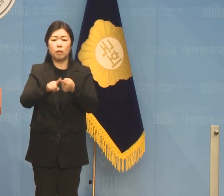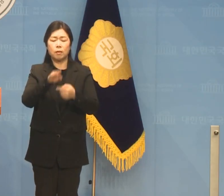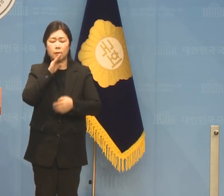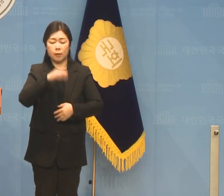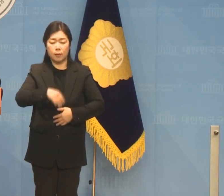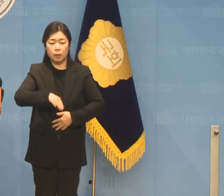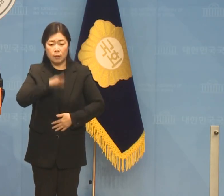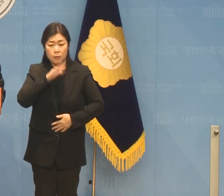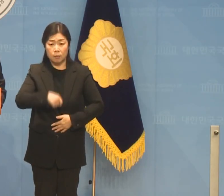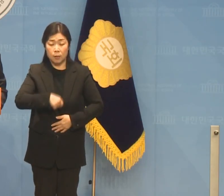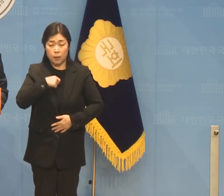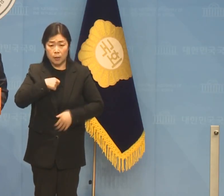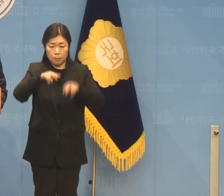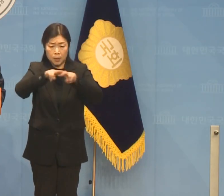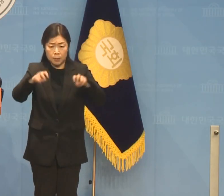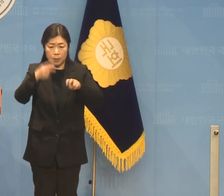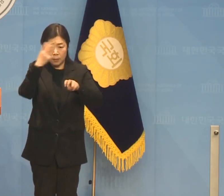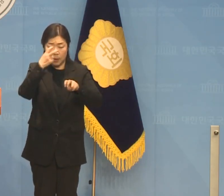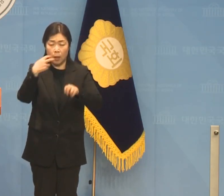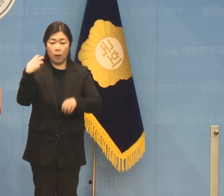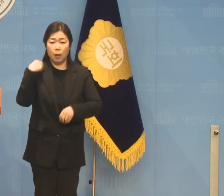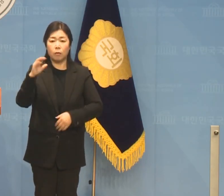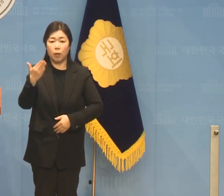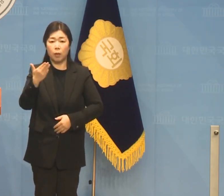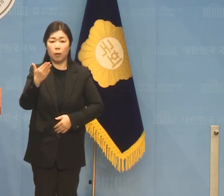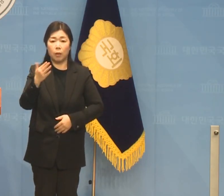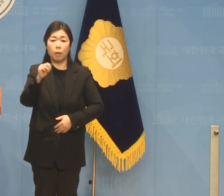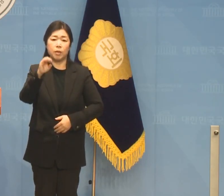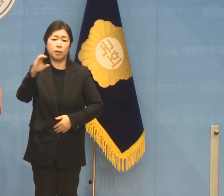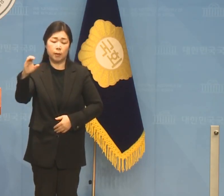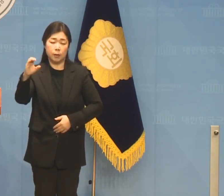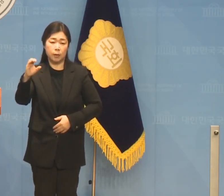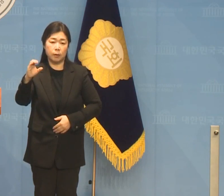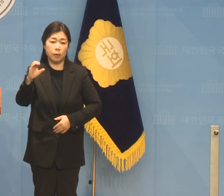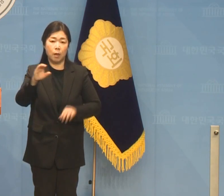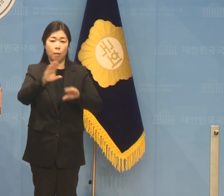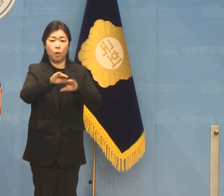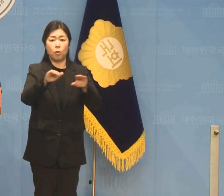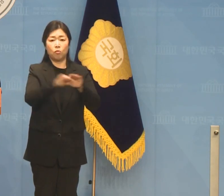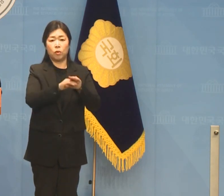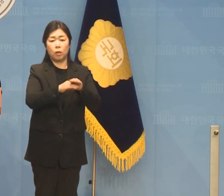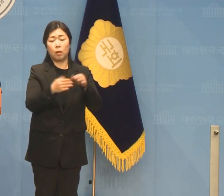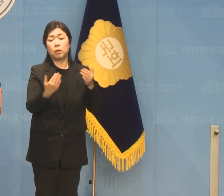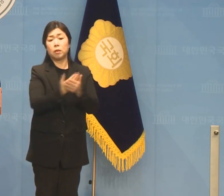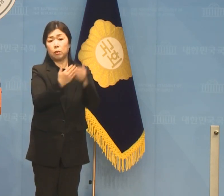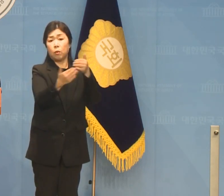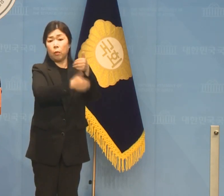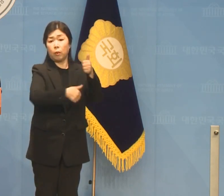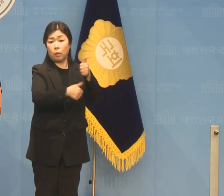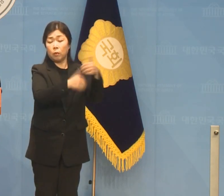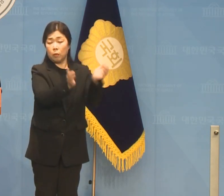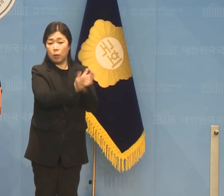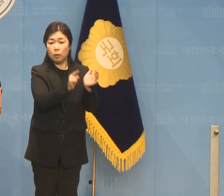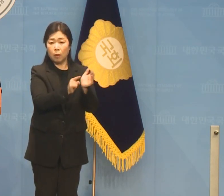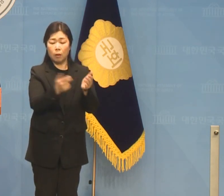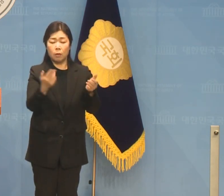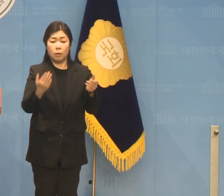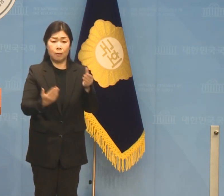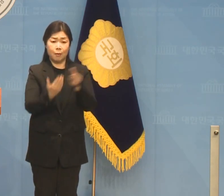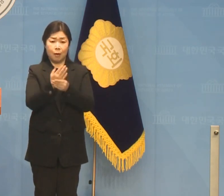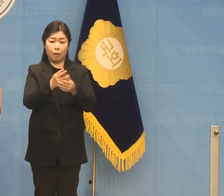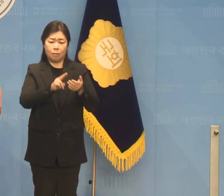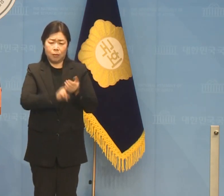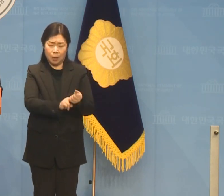밝혀야 할 책임 있는 MBC와 박문진이 사건을 은폐하는 파렴치한 행태를 보이고